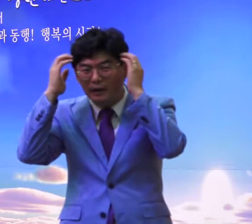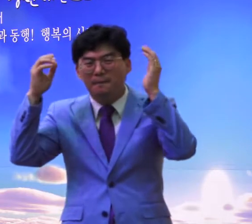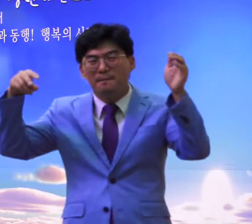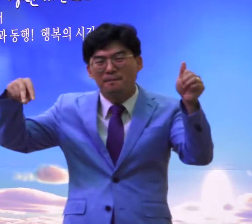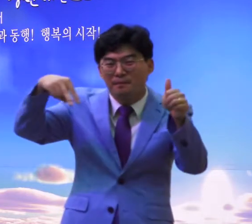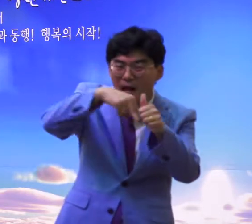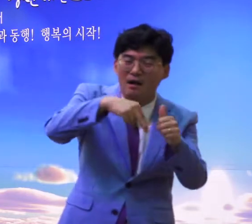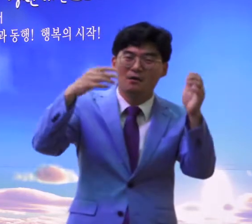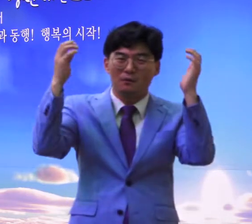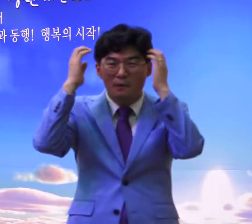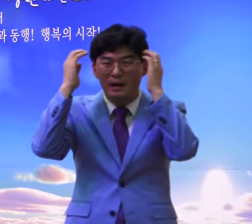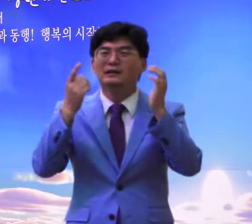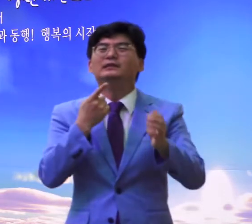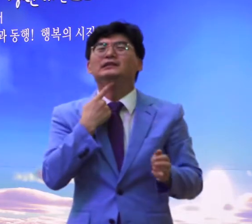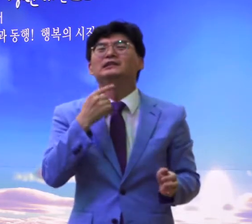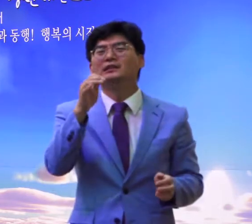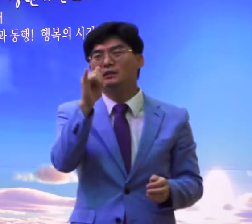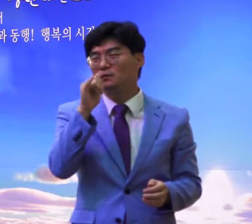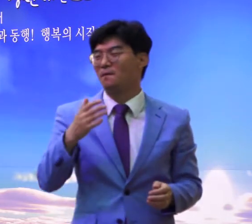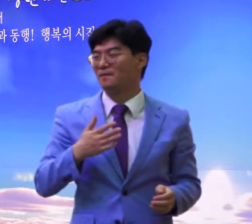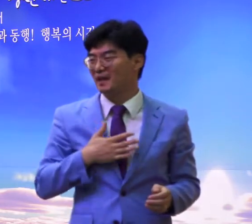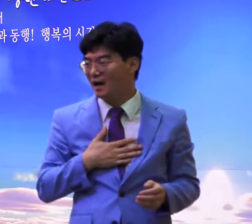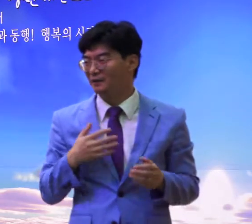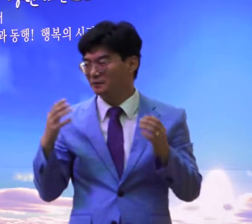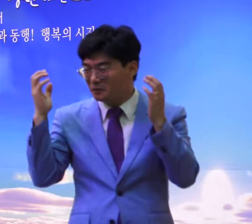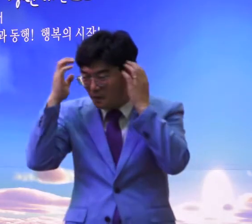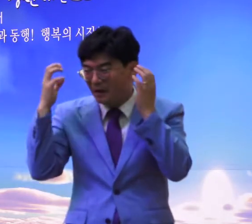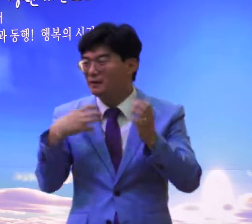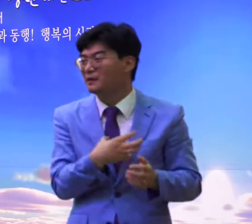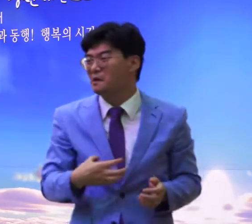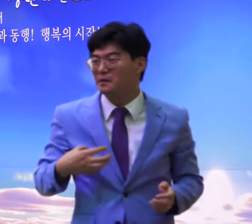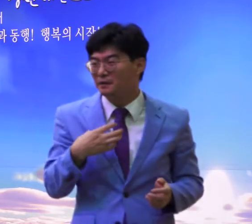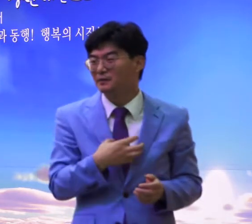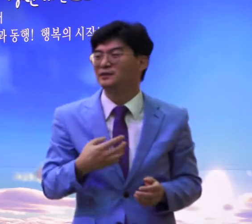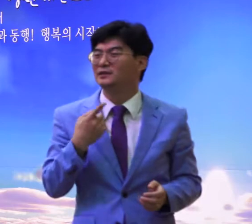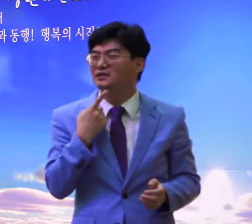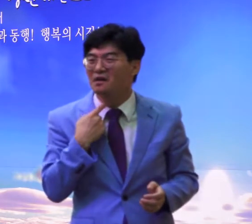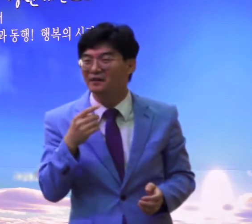우리도 마찬가지로 고난을 통과하고 영광에 이르게 하십니다.